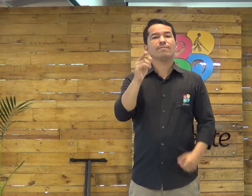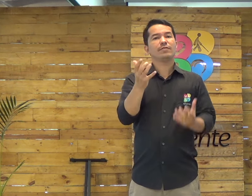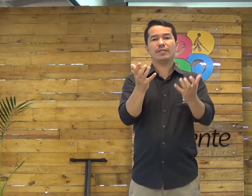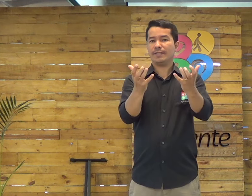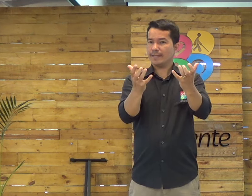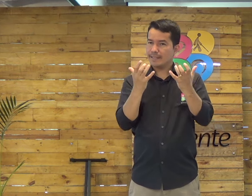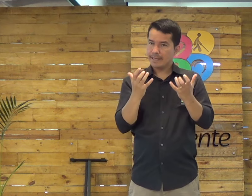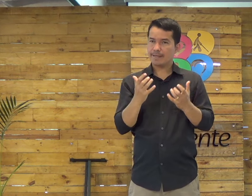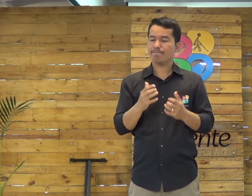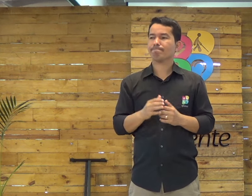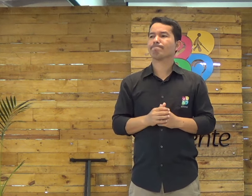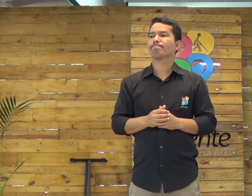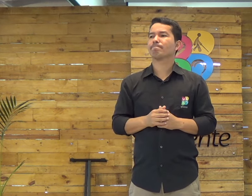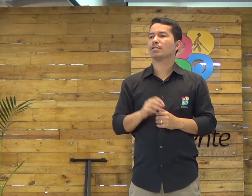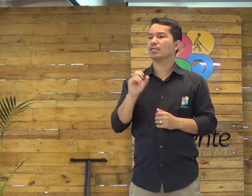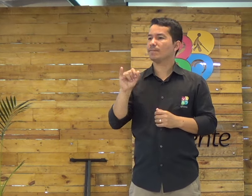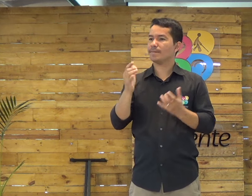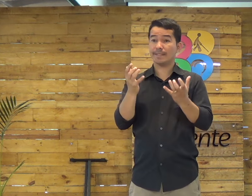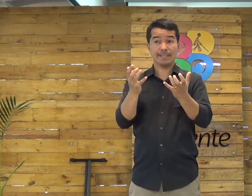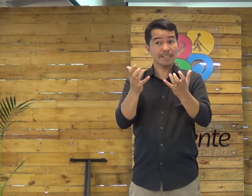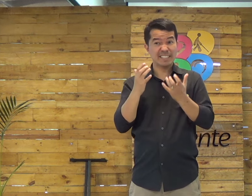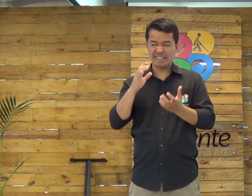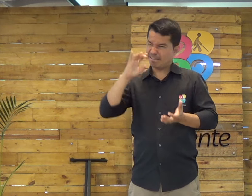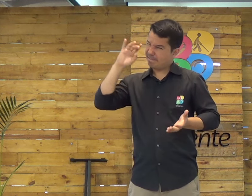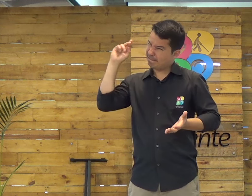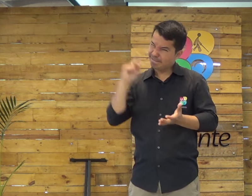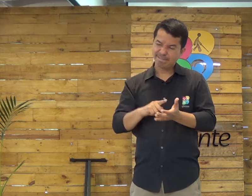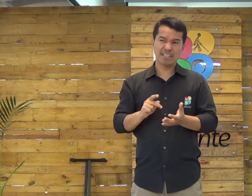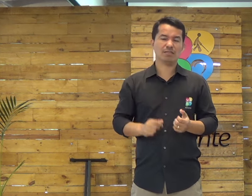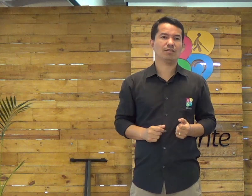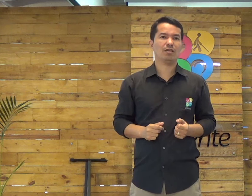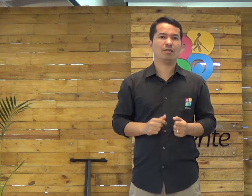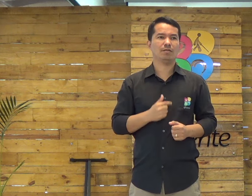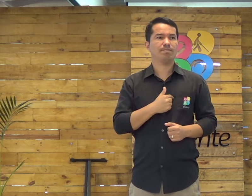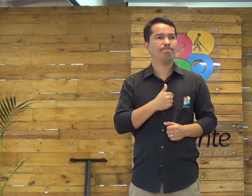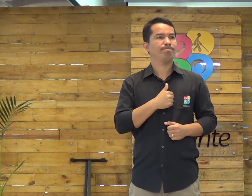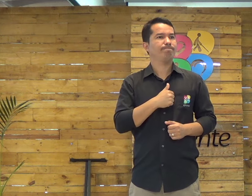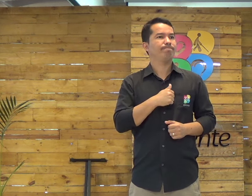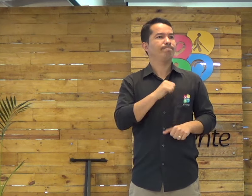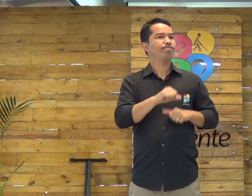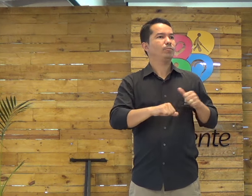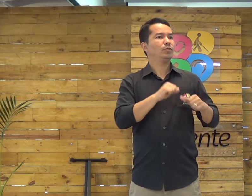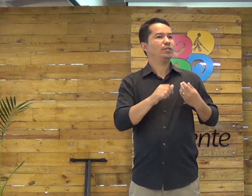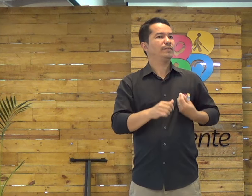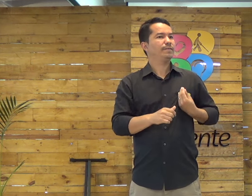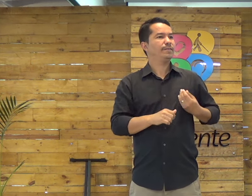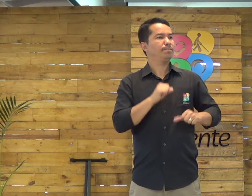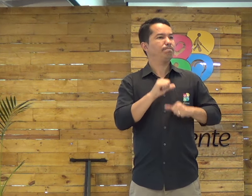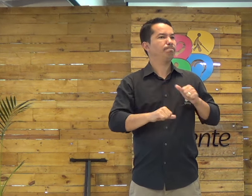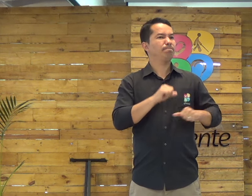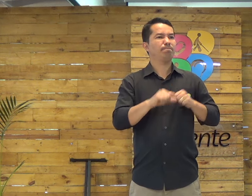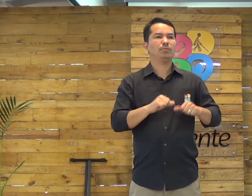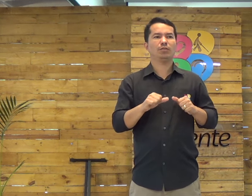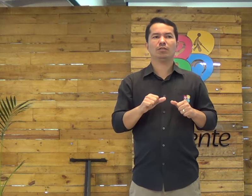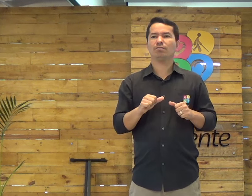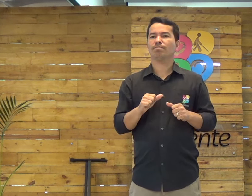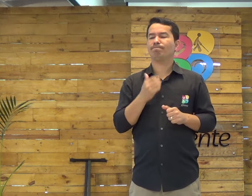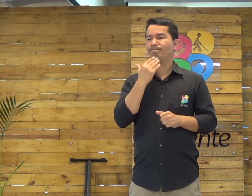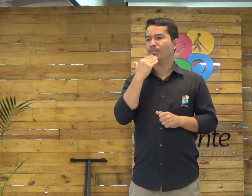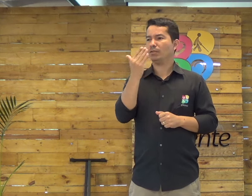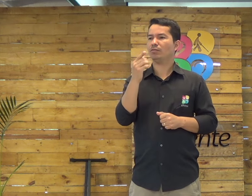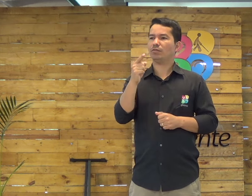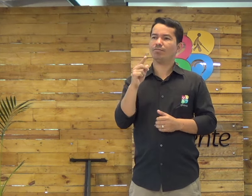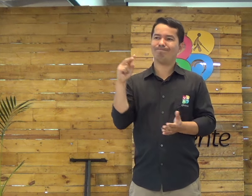vida. Se você quiser, se você quer, mas de verdade, de coração, mudar a sua